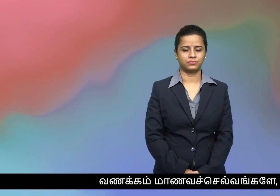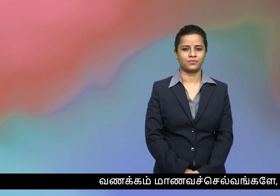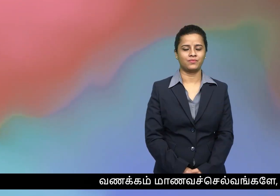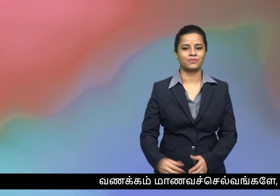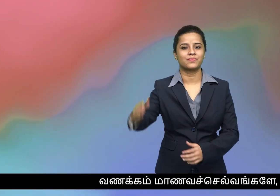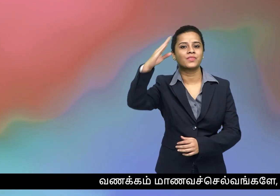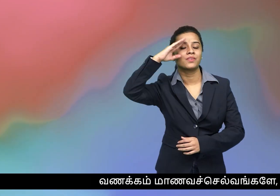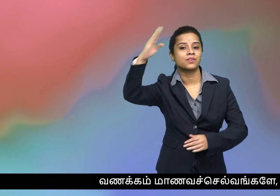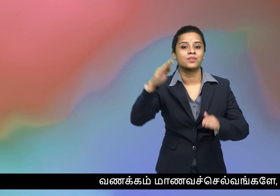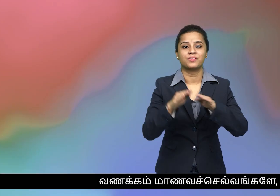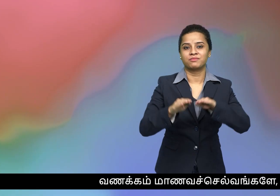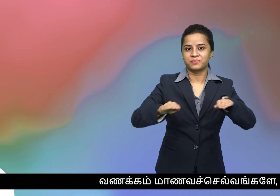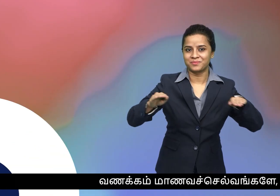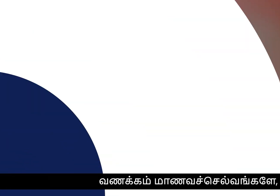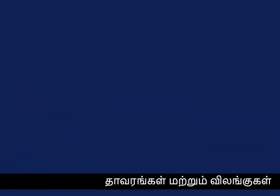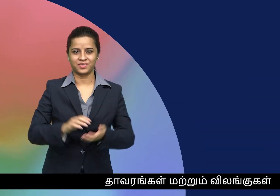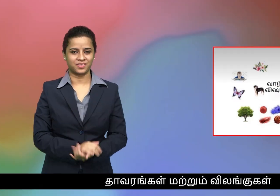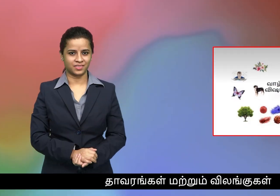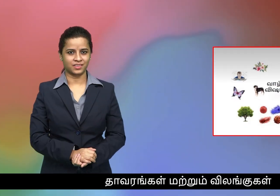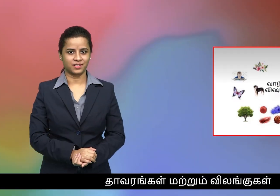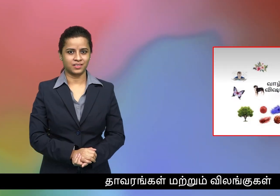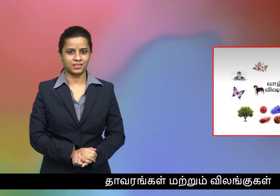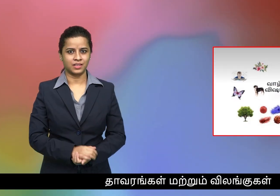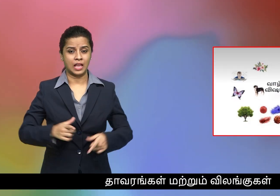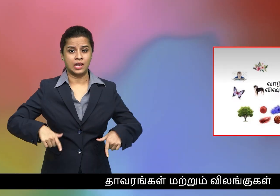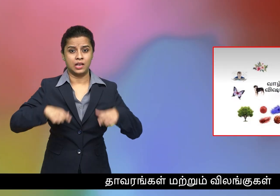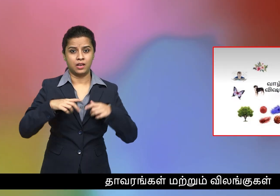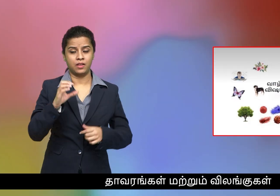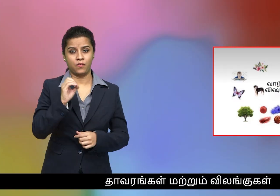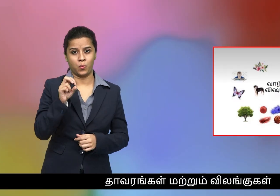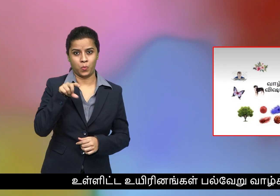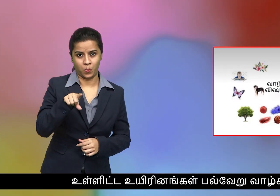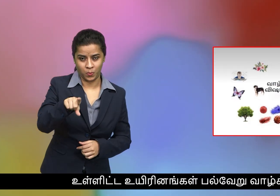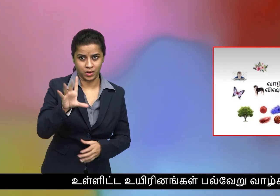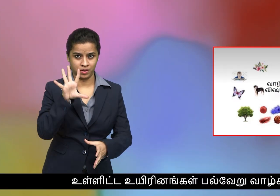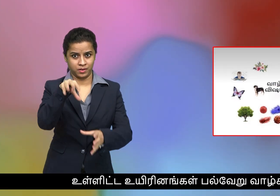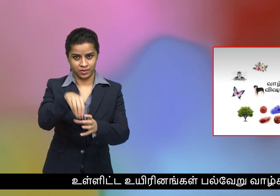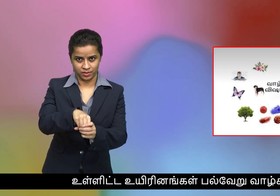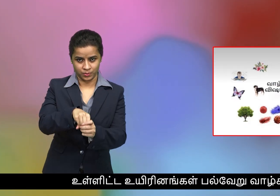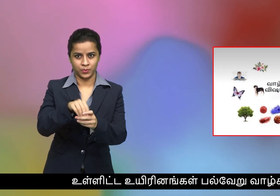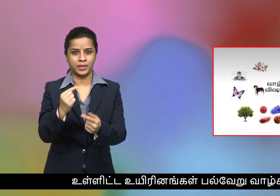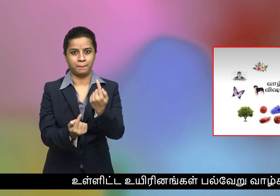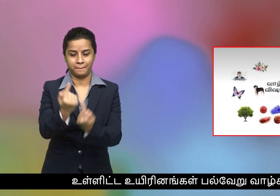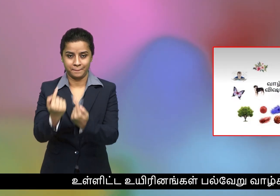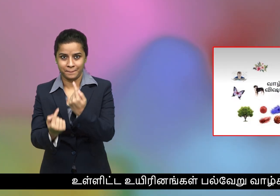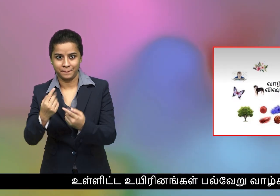வணக்கம் மாணவ செல்வங்களே. தாவரங்கள் மற்றும் விலங்குகள் உள்ளிட்ட உயிரினங்கள் பல்வேறு